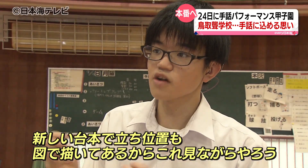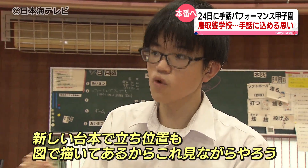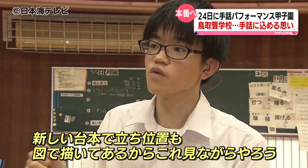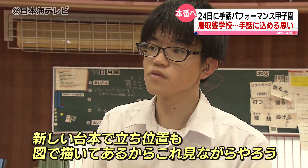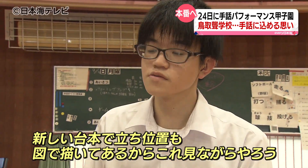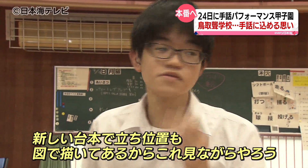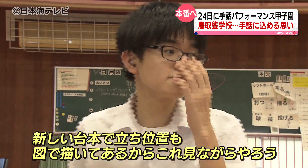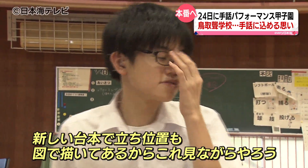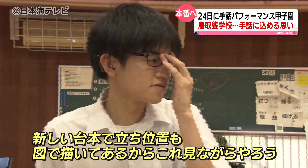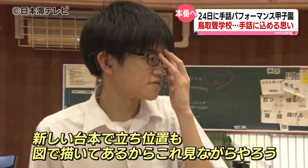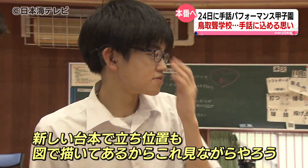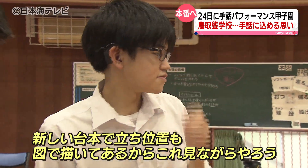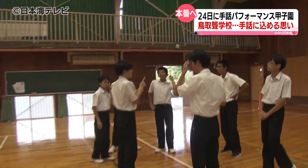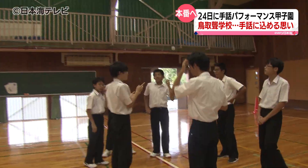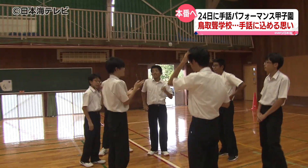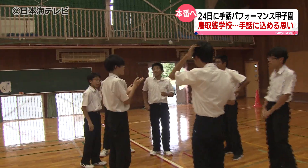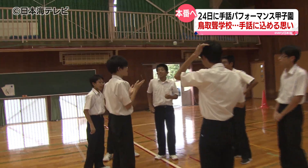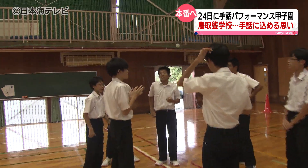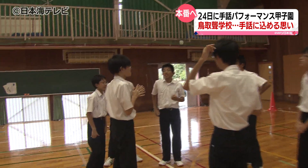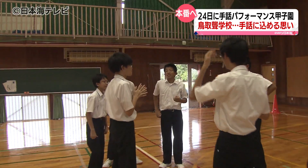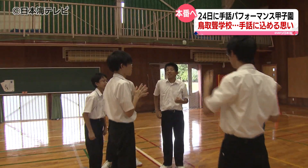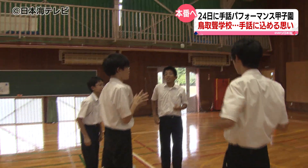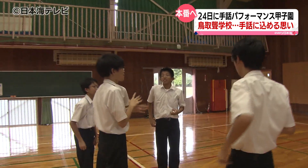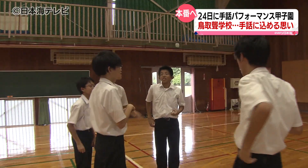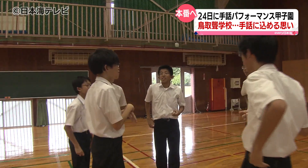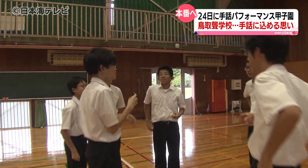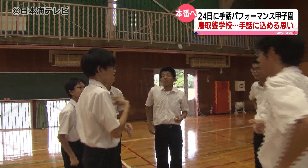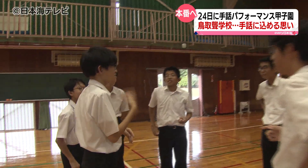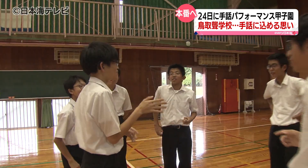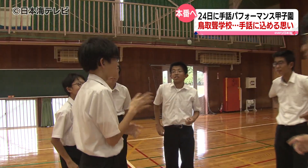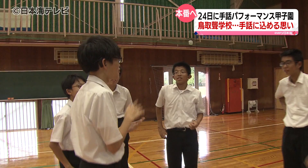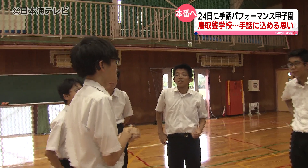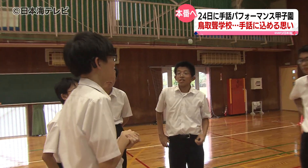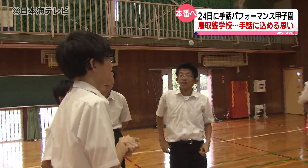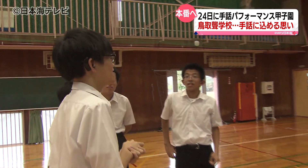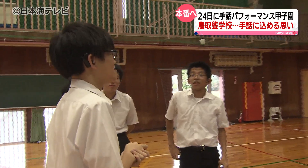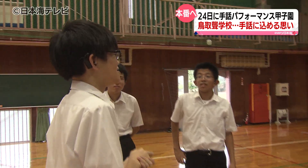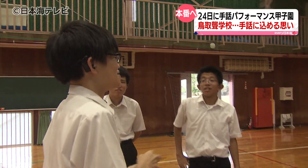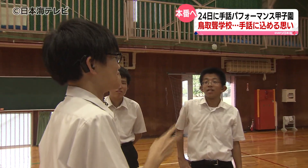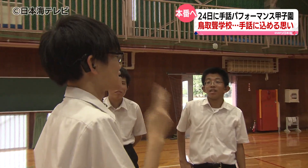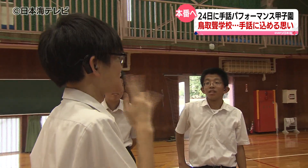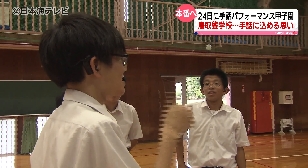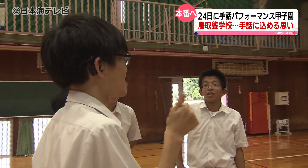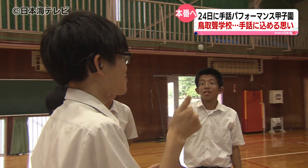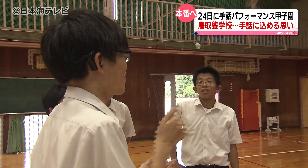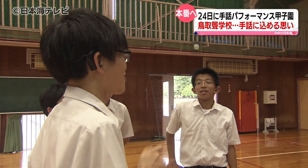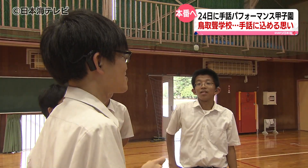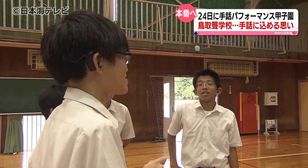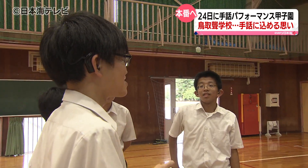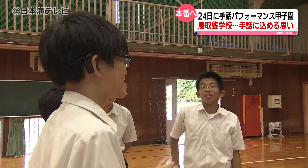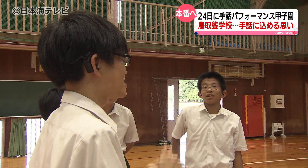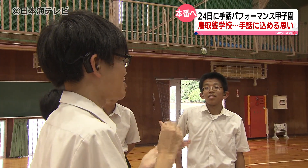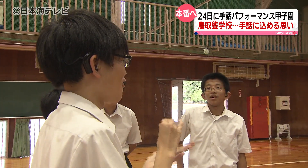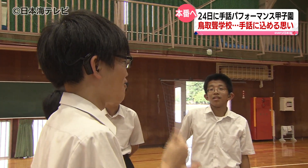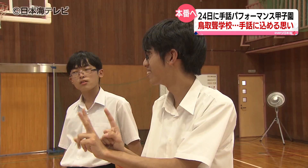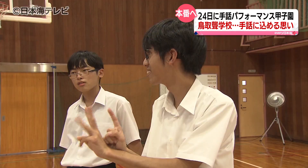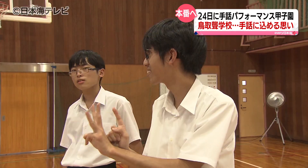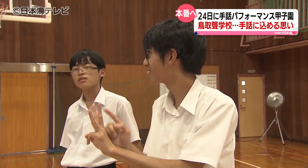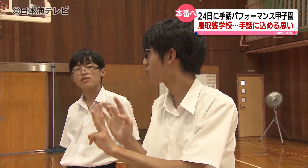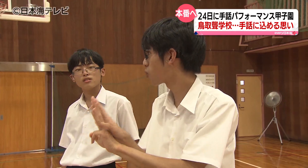う。 リーダーはいないとのことですが、時間がない中でも自主的に生徒同士で